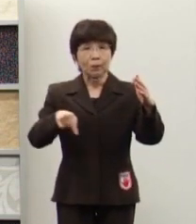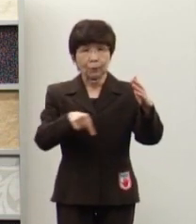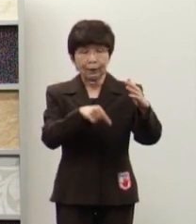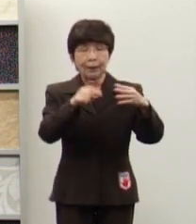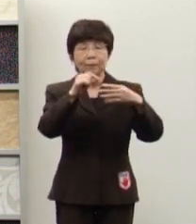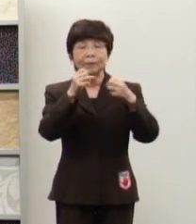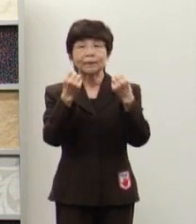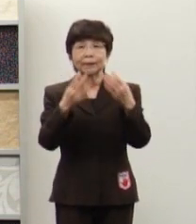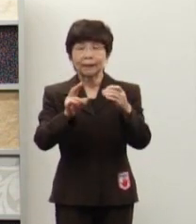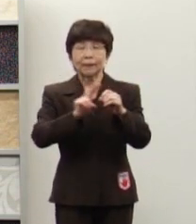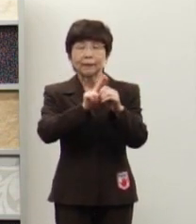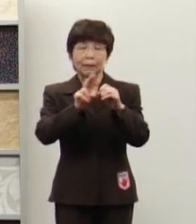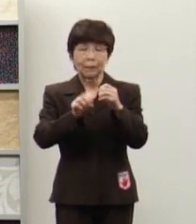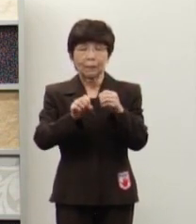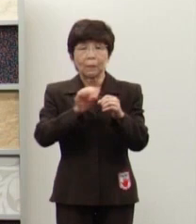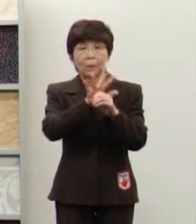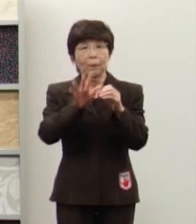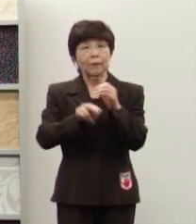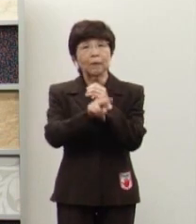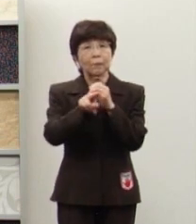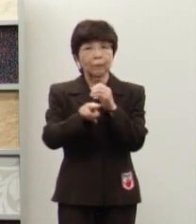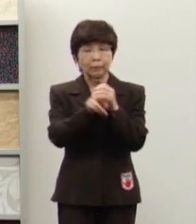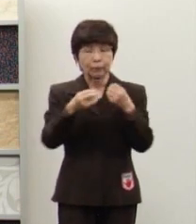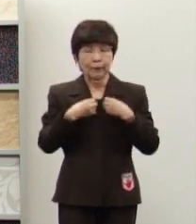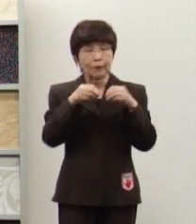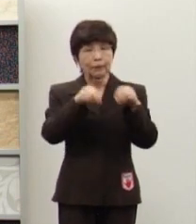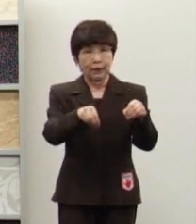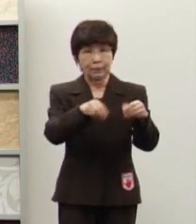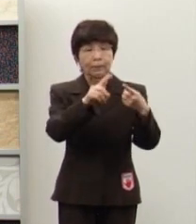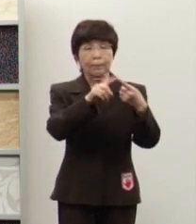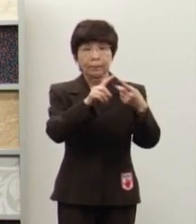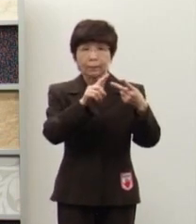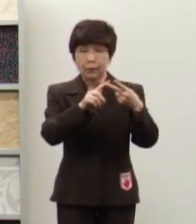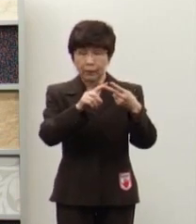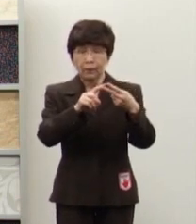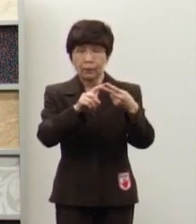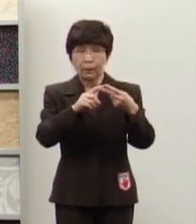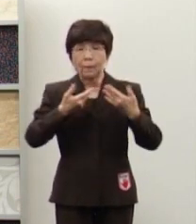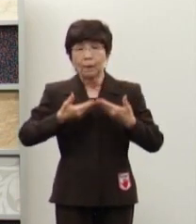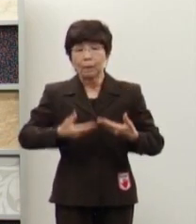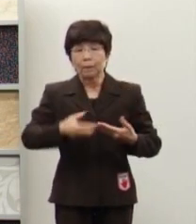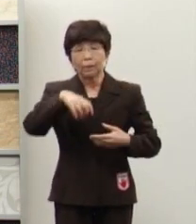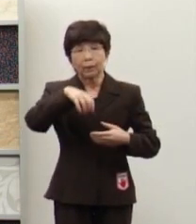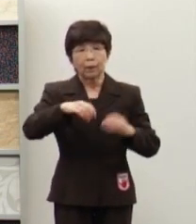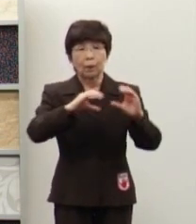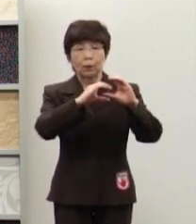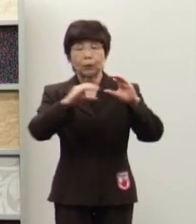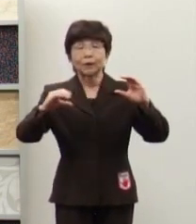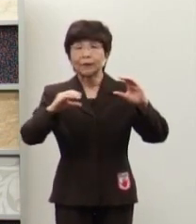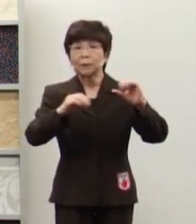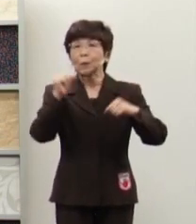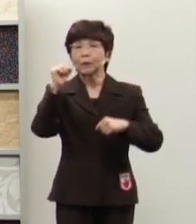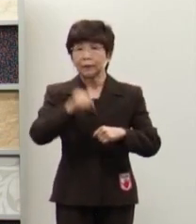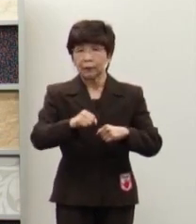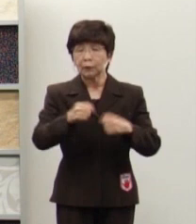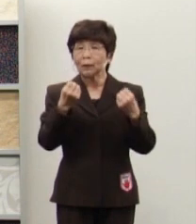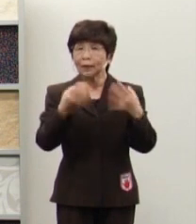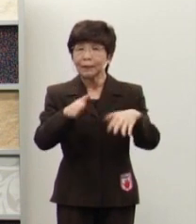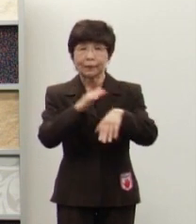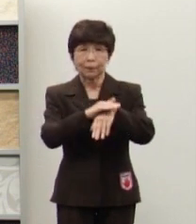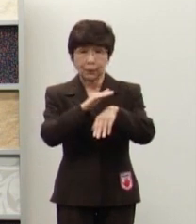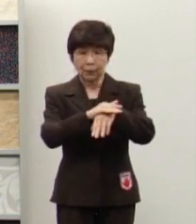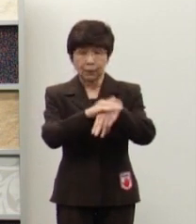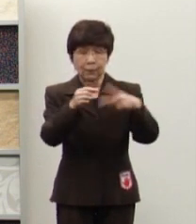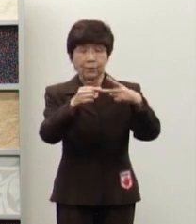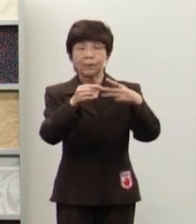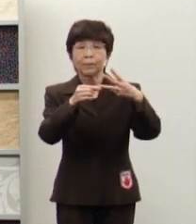コロナウイルス感染症について、グリーンゾーン認証制度の新たな取り組みについて、令和4年3月公立高校卒